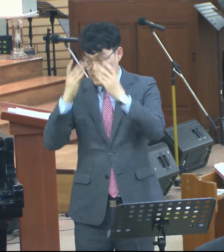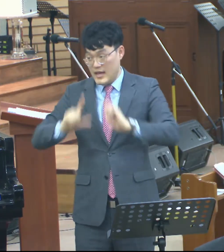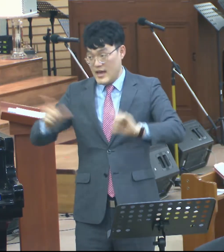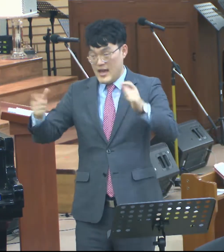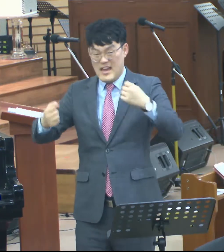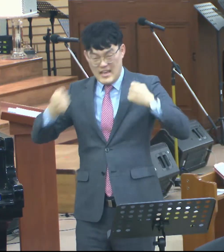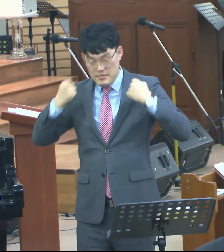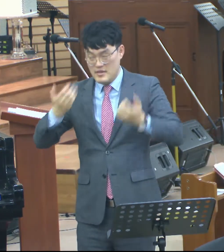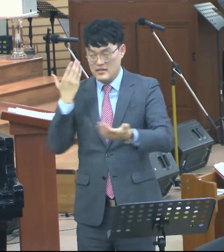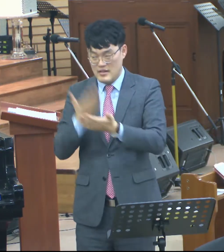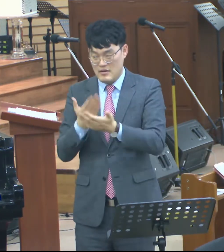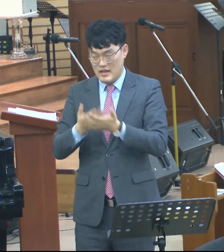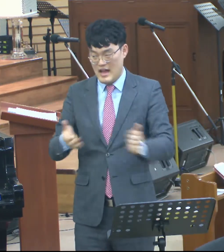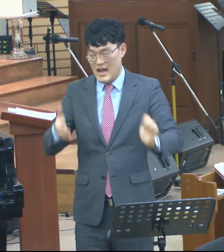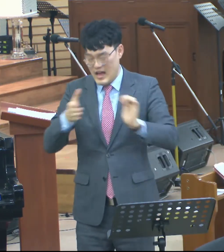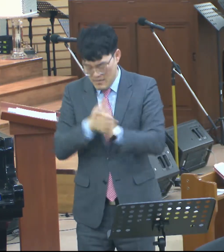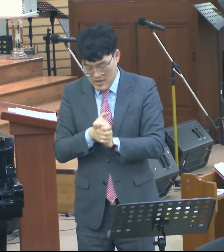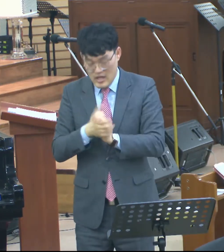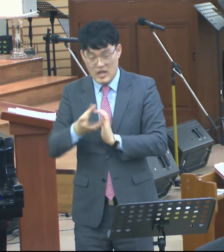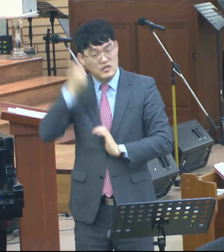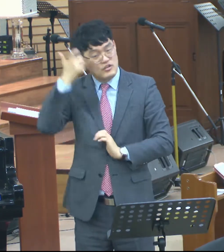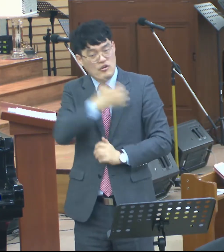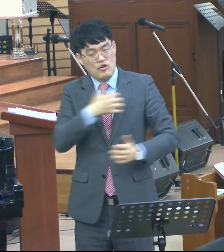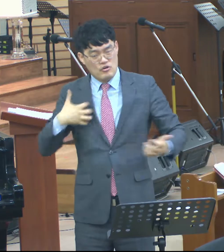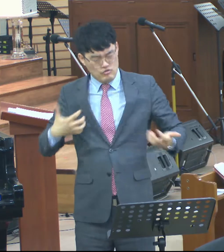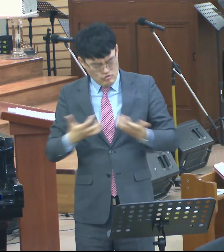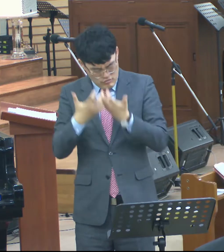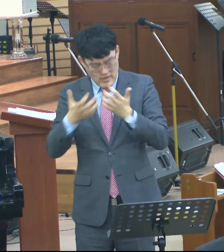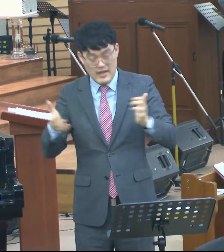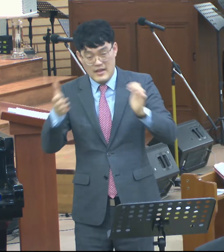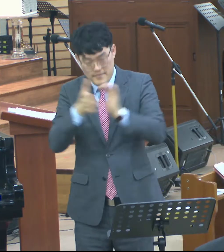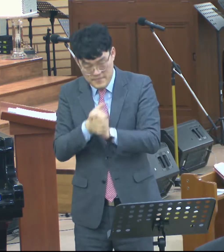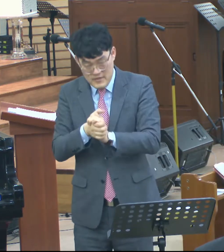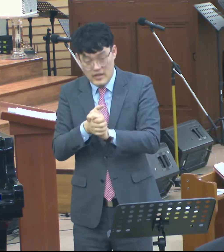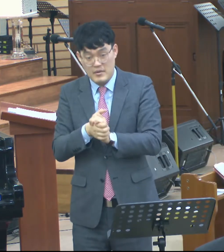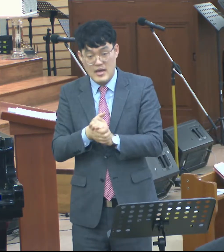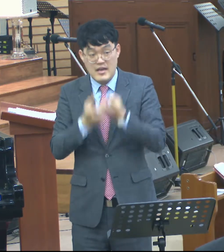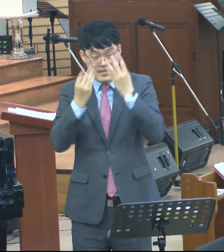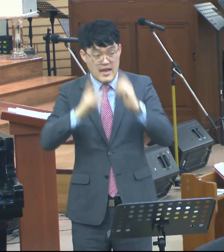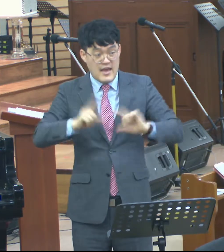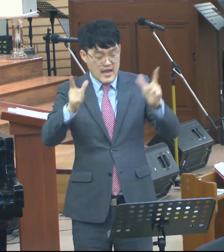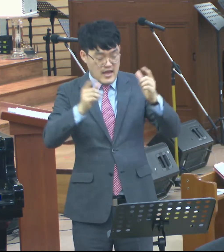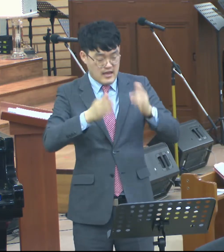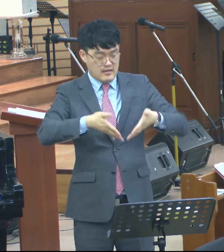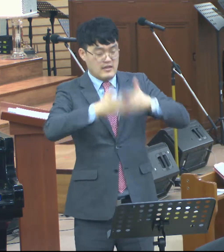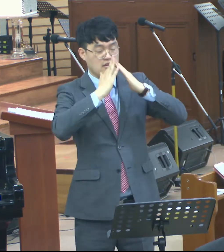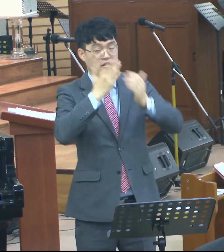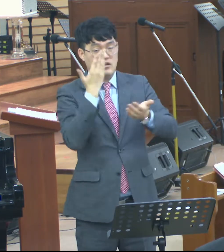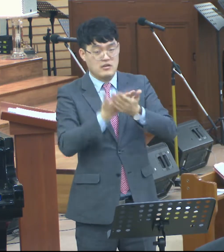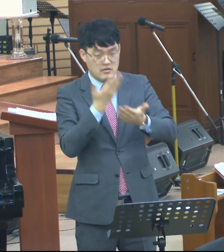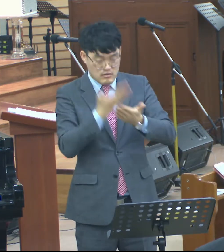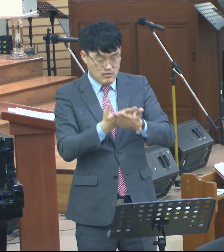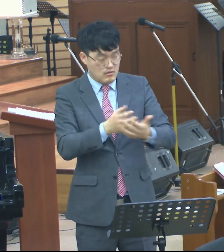달라고 아멘. 성령 충만하게 해주십시오. 아멘. 새해를 개척하게 하소서. 노멘.